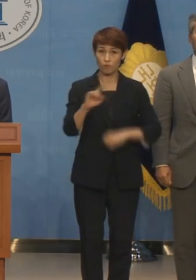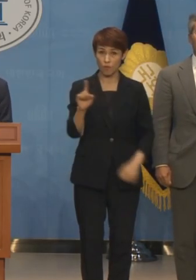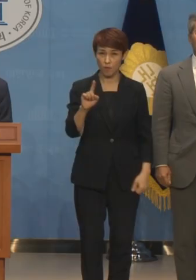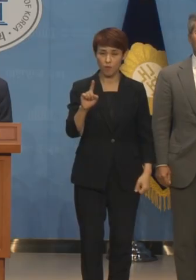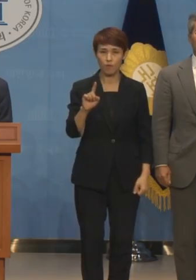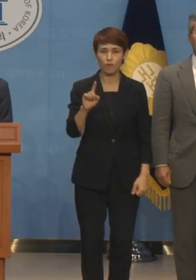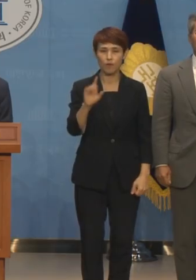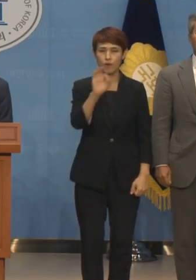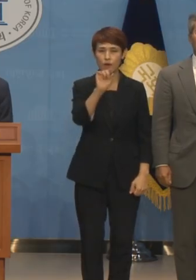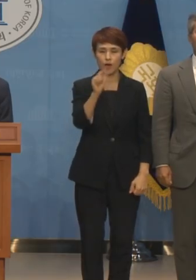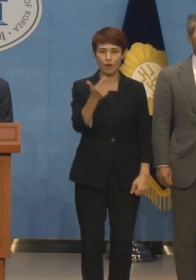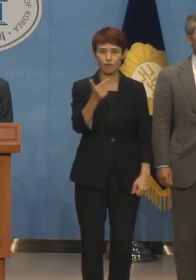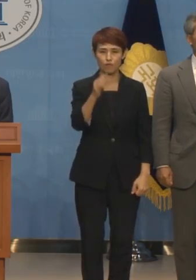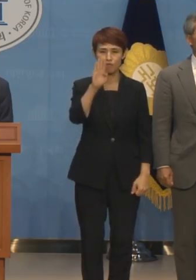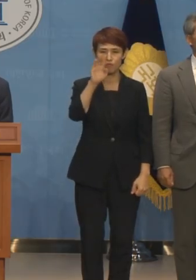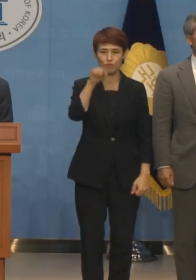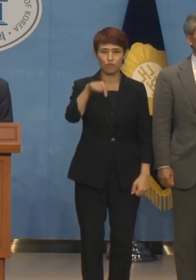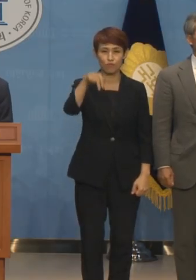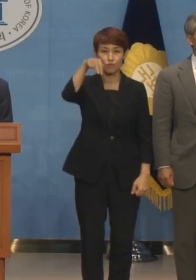안부수